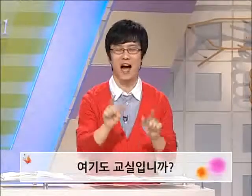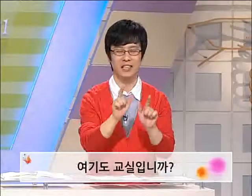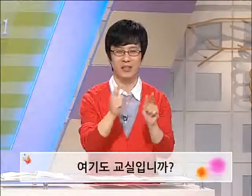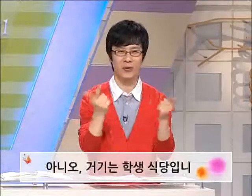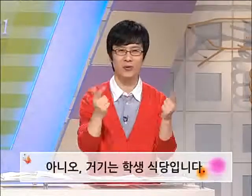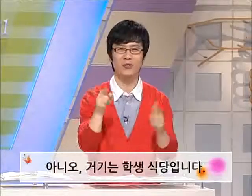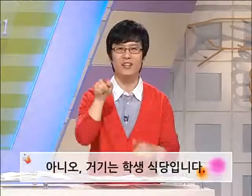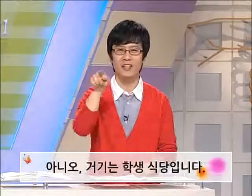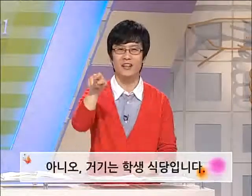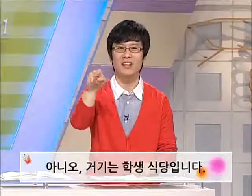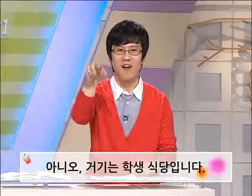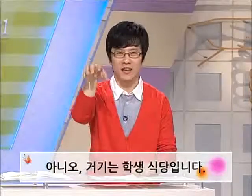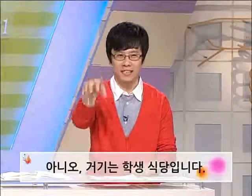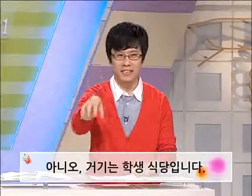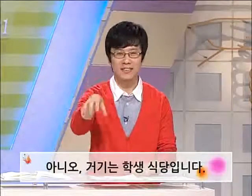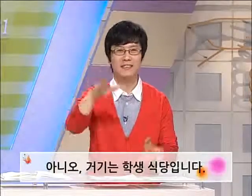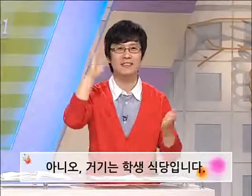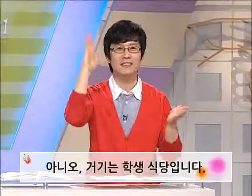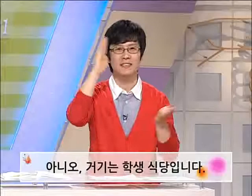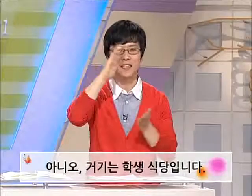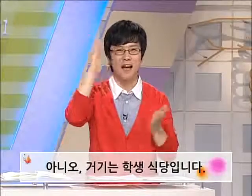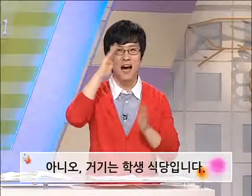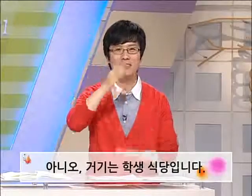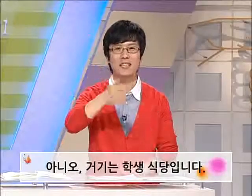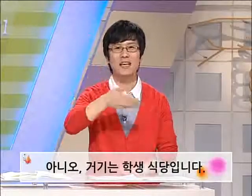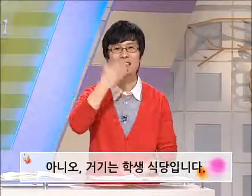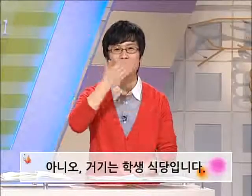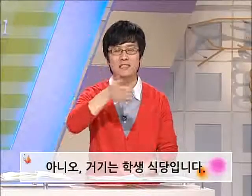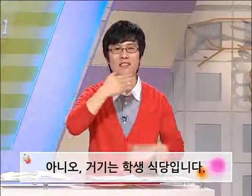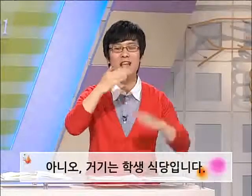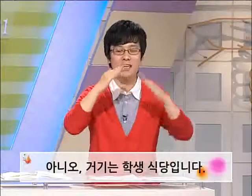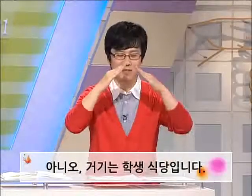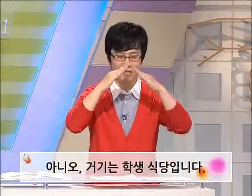아니요. 거기는 학생 식당입니다.